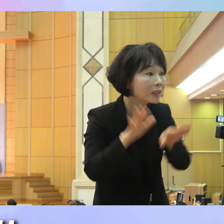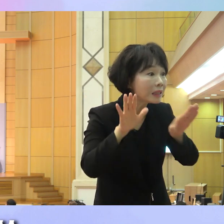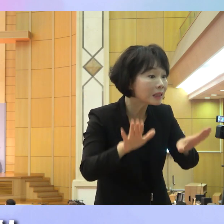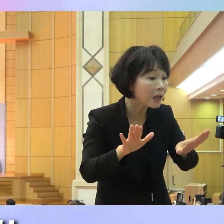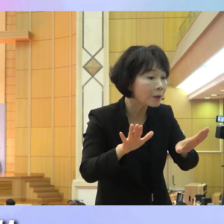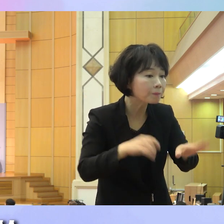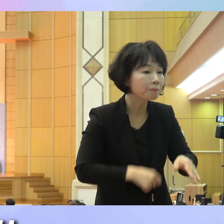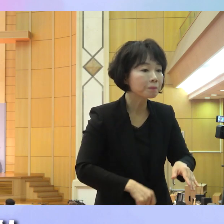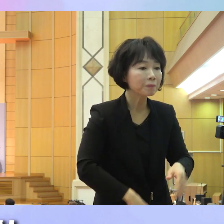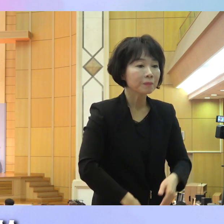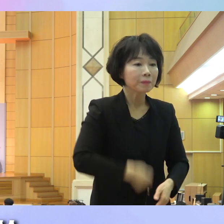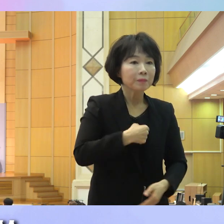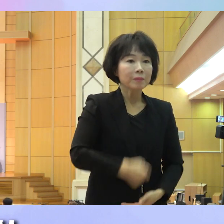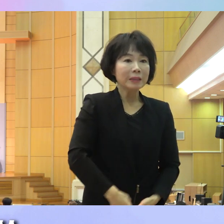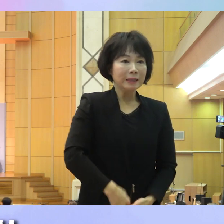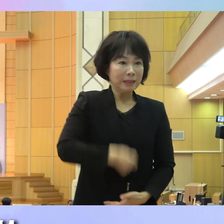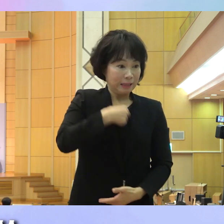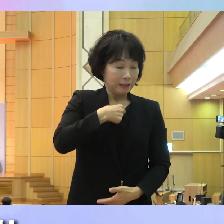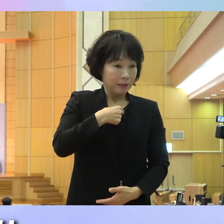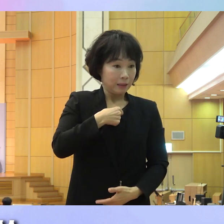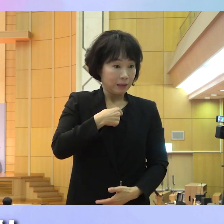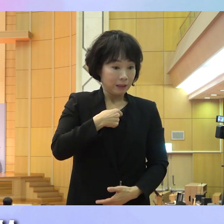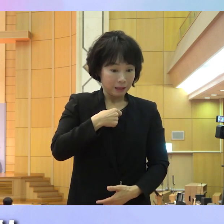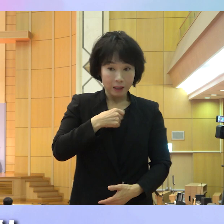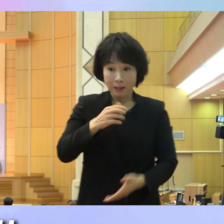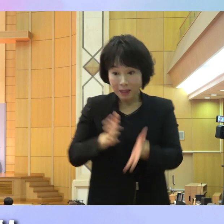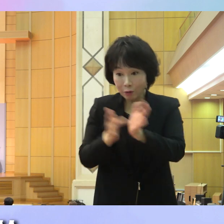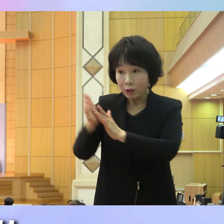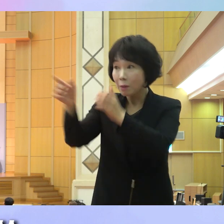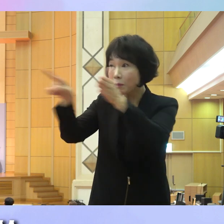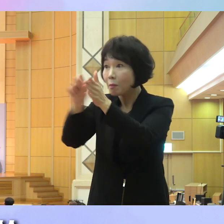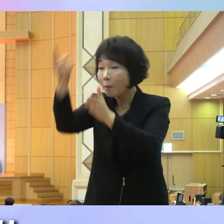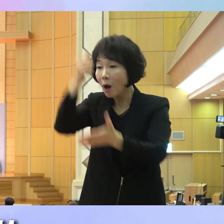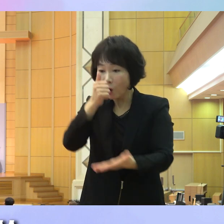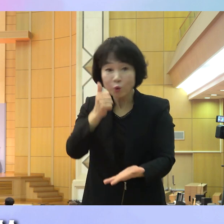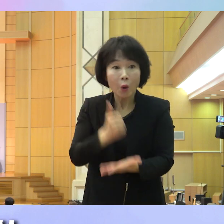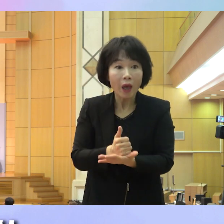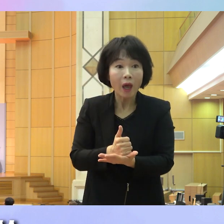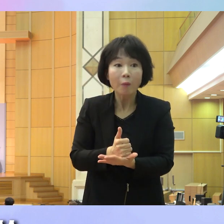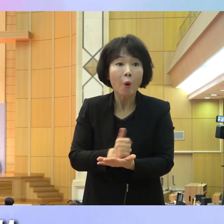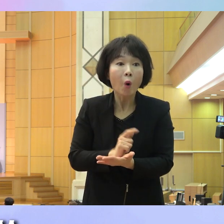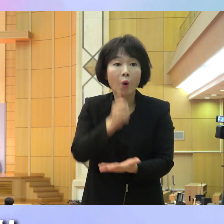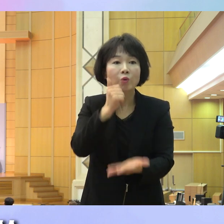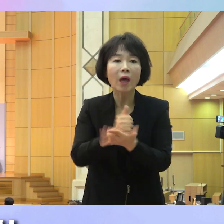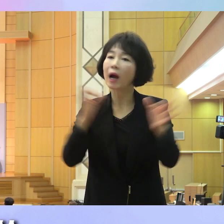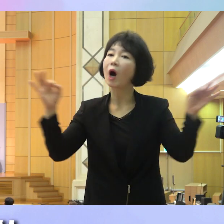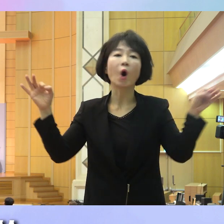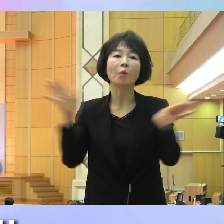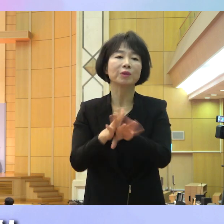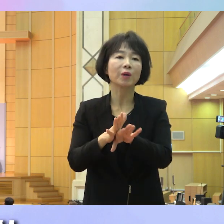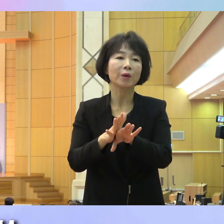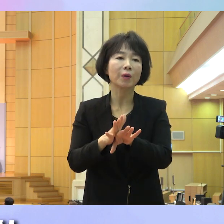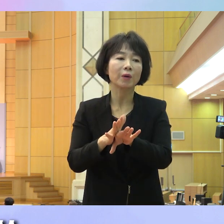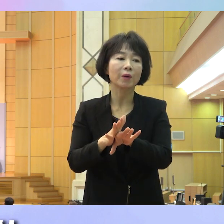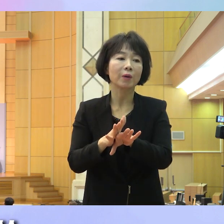대해서 반대로 죄가 있었던 죄인이었는데 이제 예수님이 내 죄의 빚을